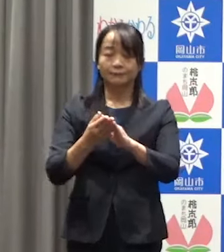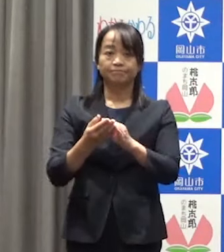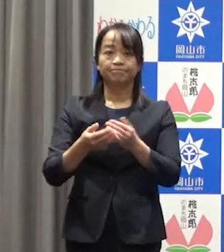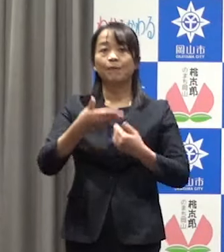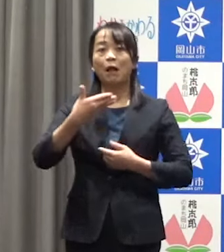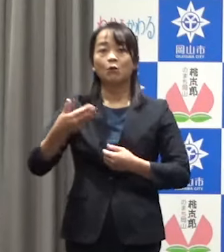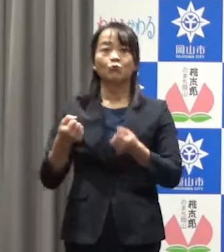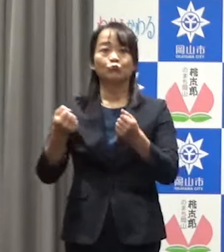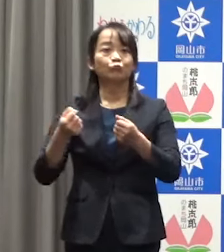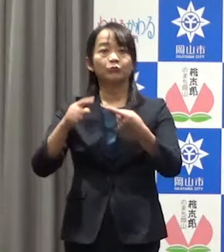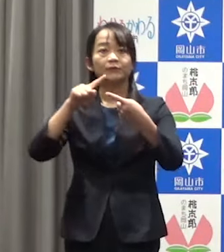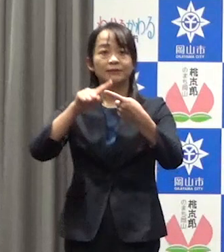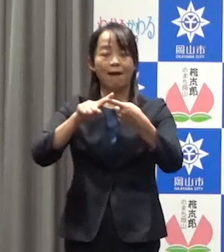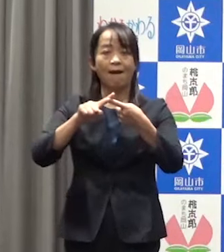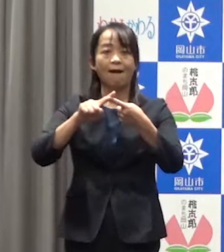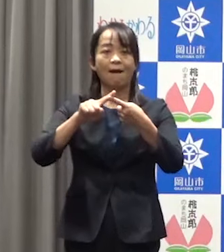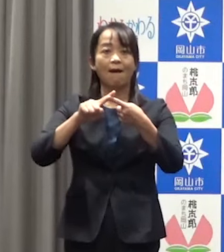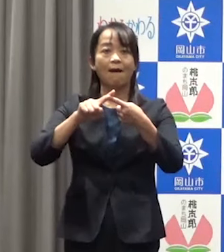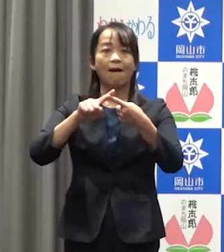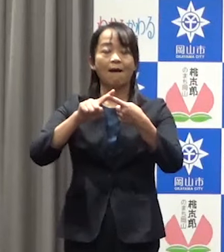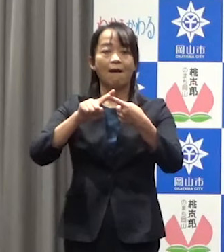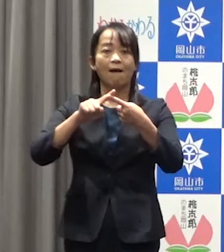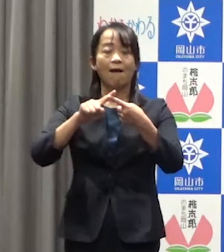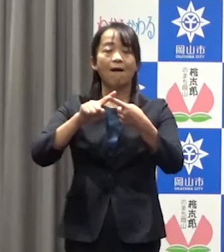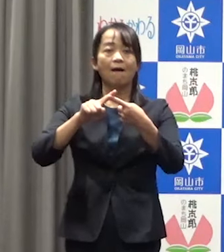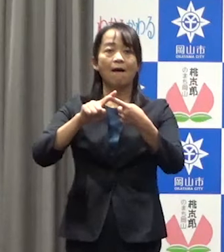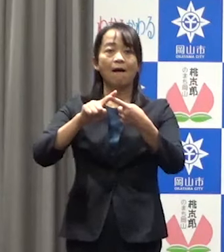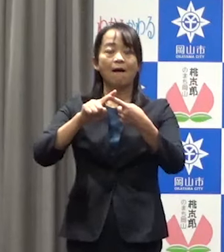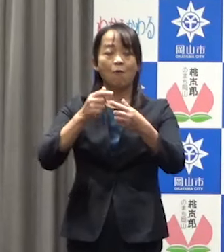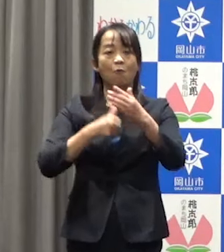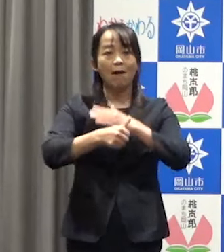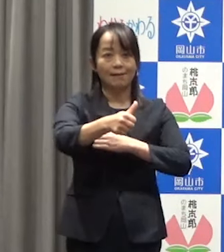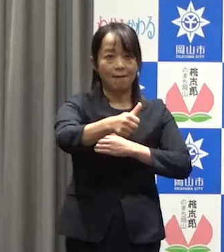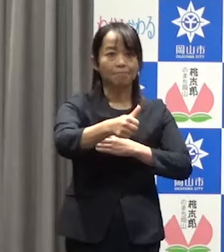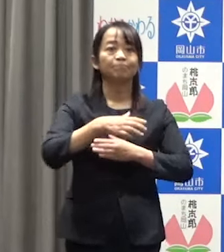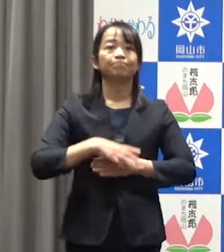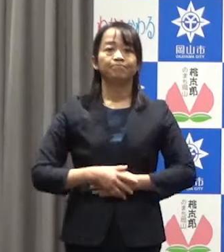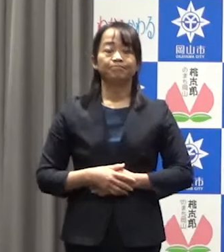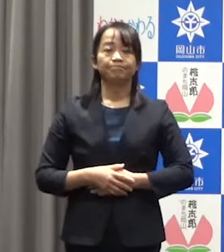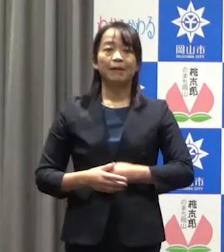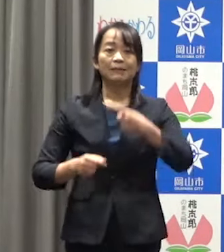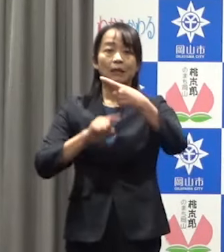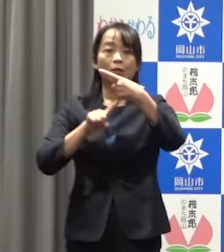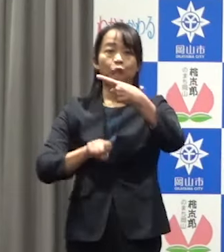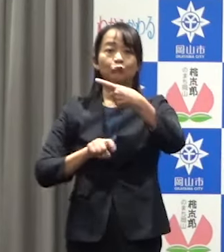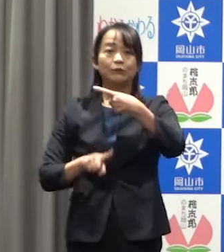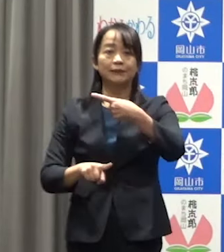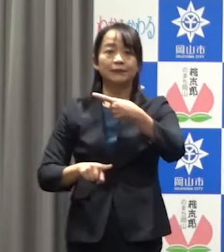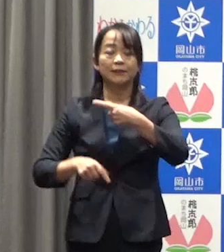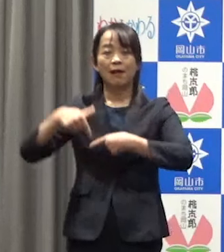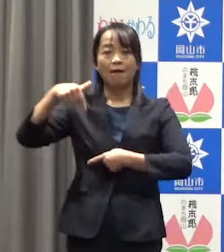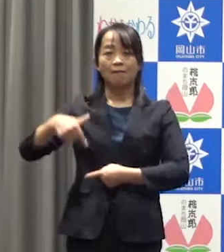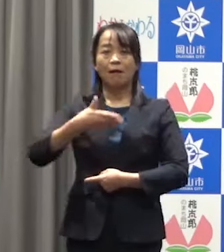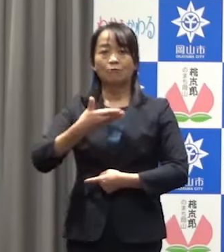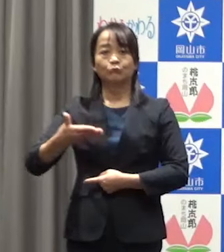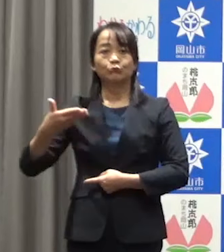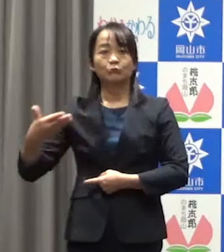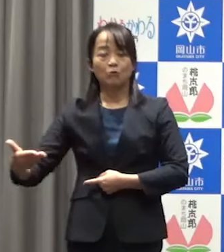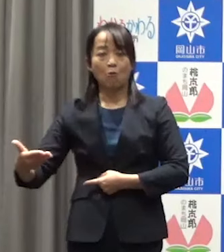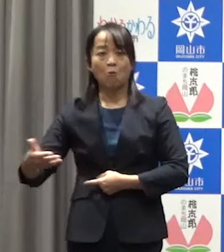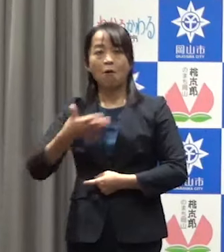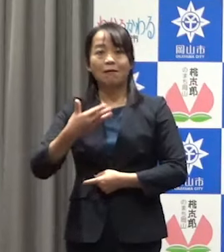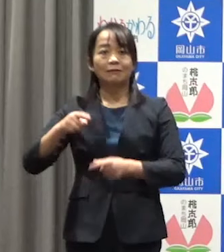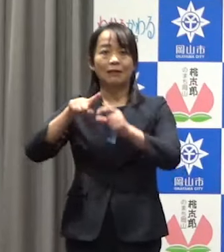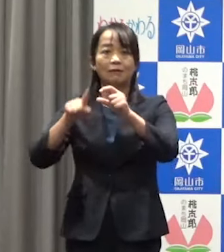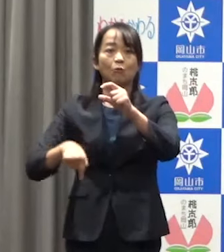両1台を派遣。11日には下水道河川局から石川県の小